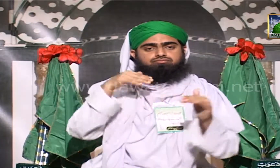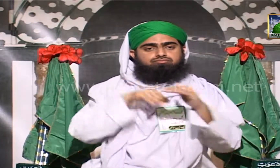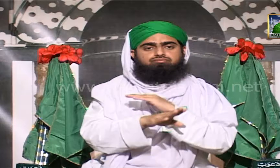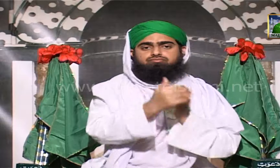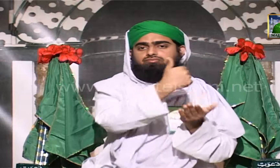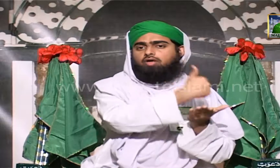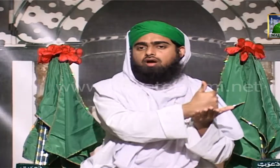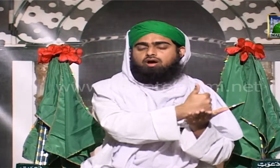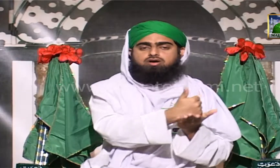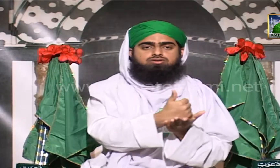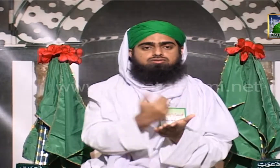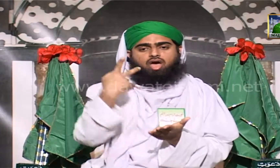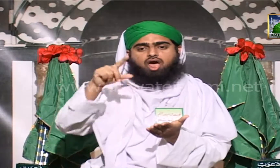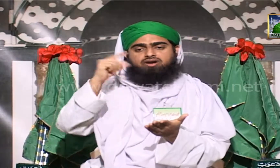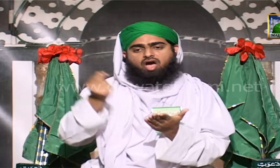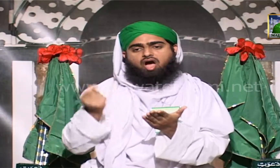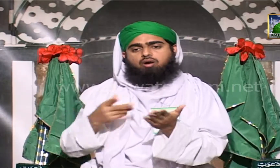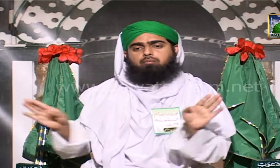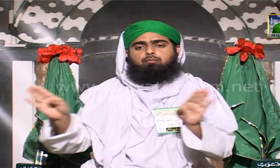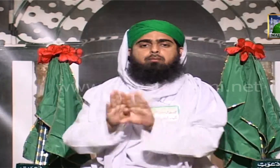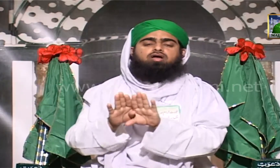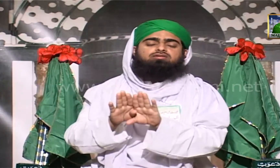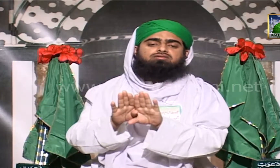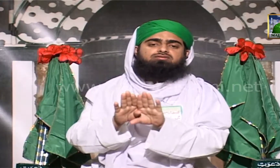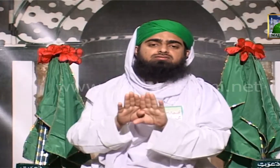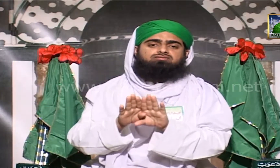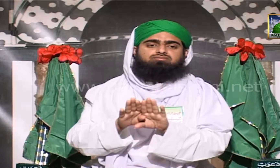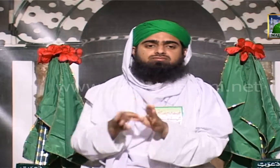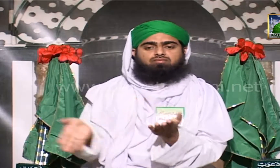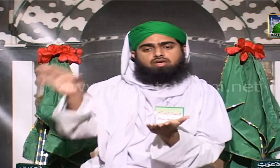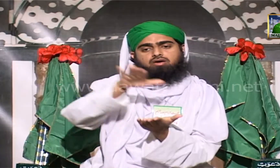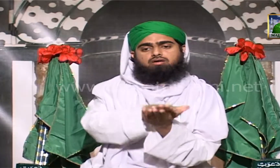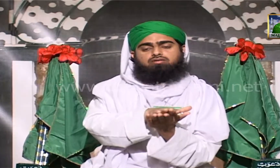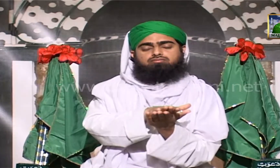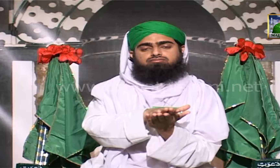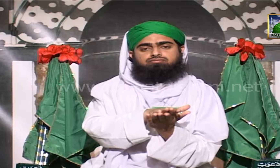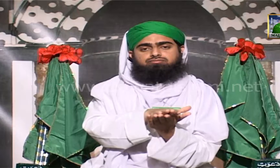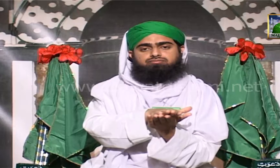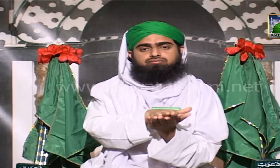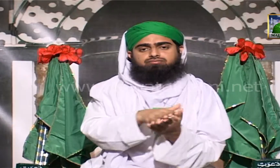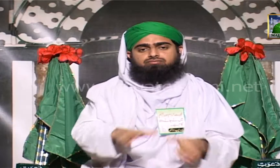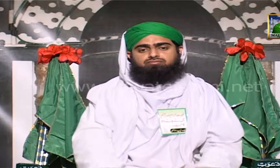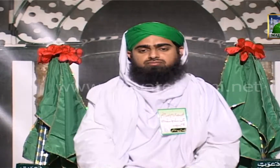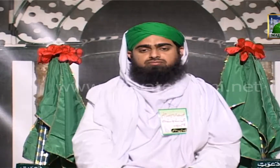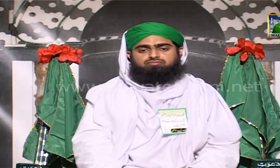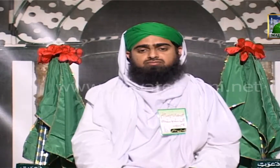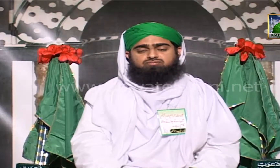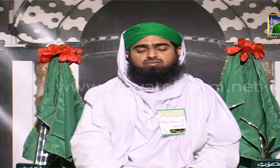نماز میں آنے والوں کی انٹری خلاص، دفتر بند ہو گیا، رجسٹر بند ہو گیا. تو یہ کتنی